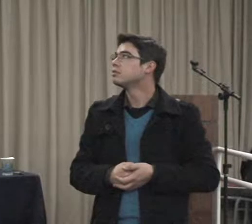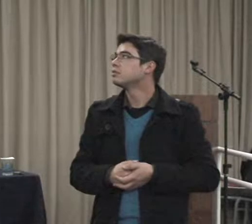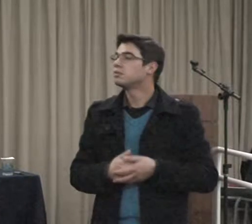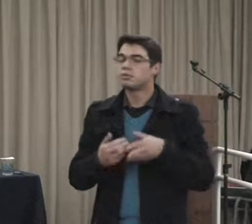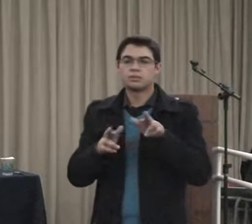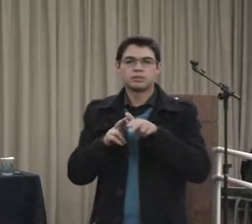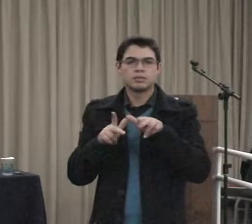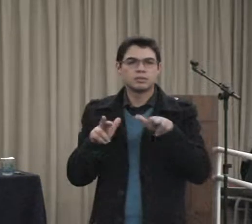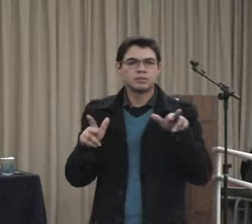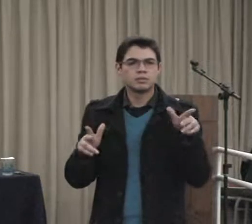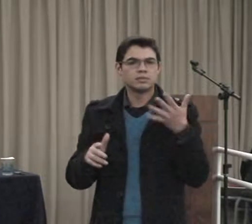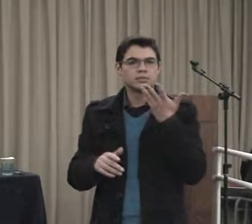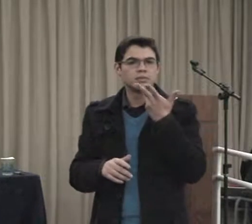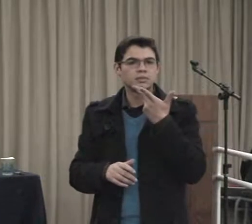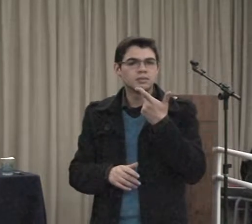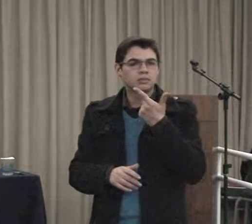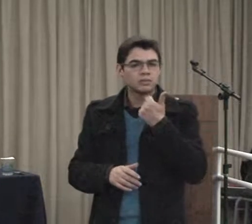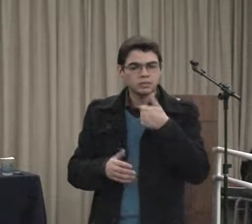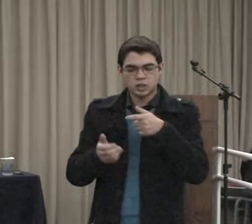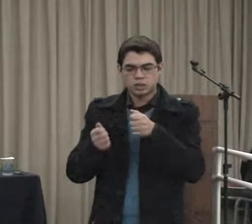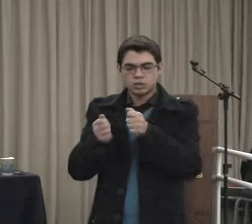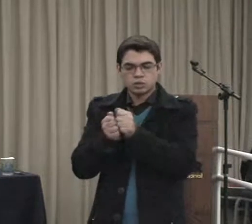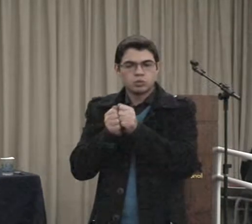Várias crianças no berçário